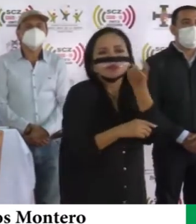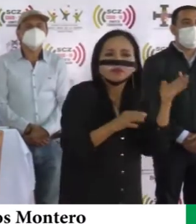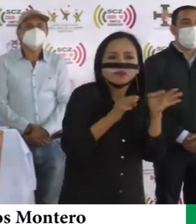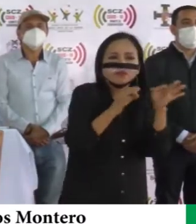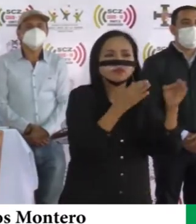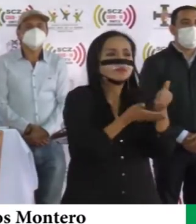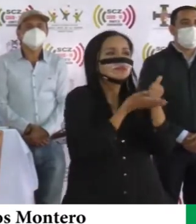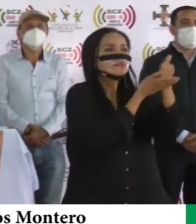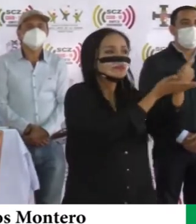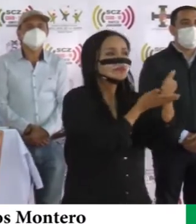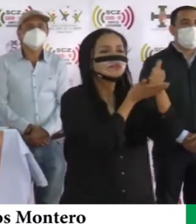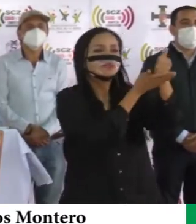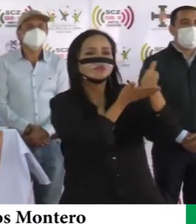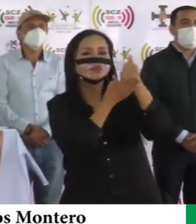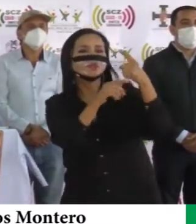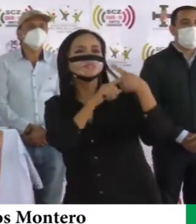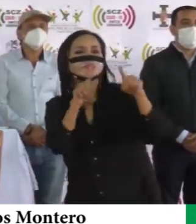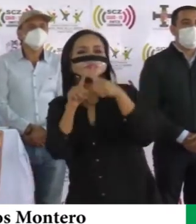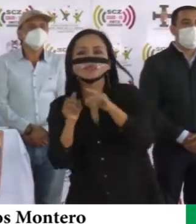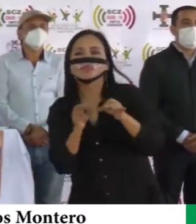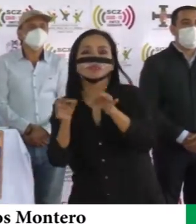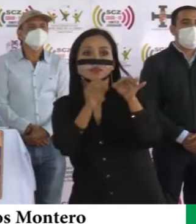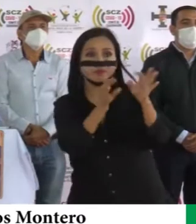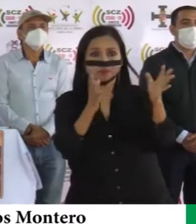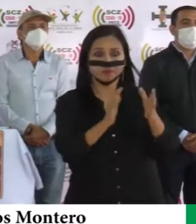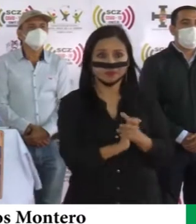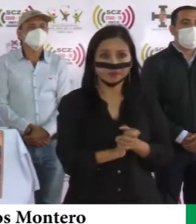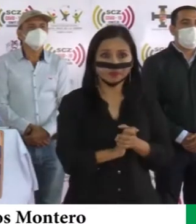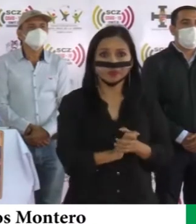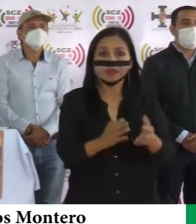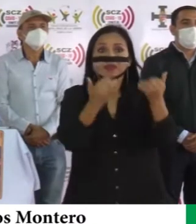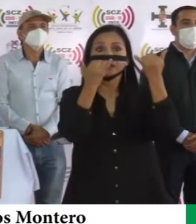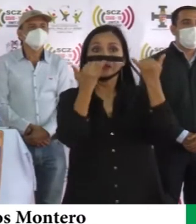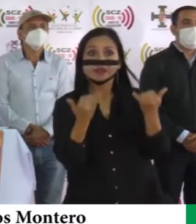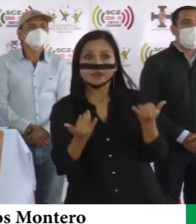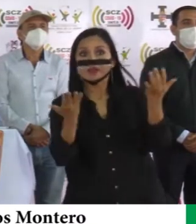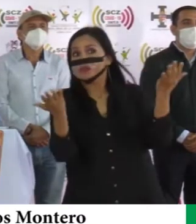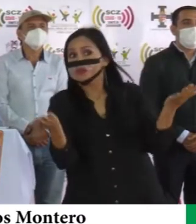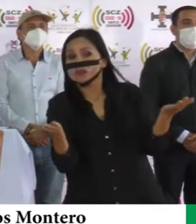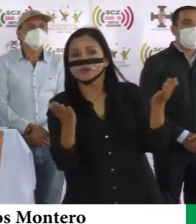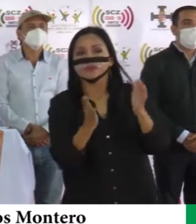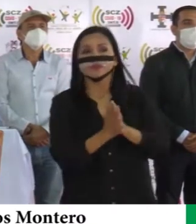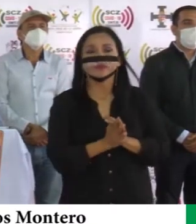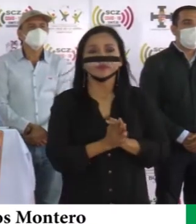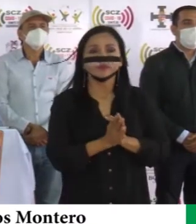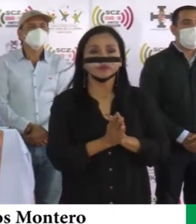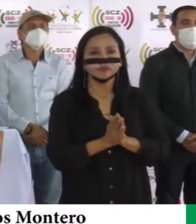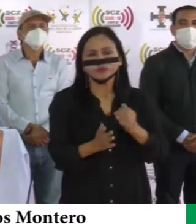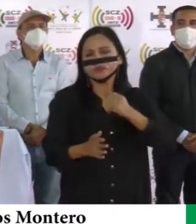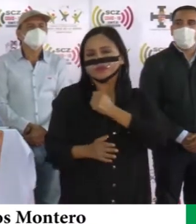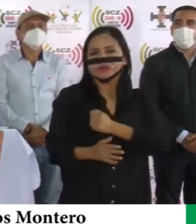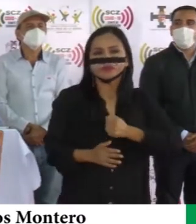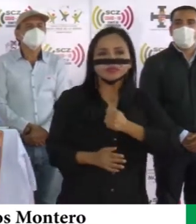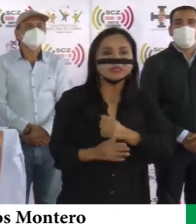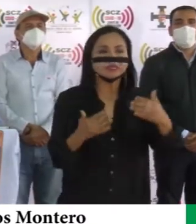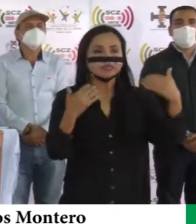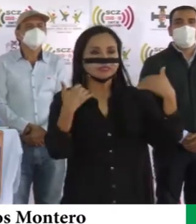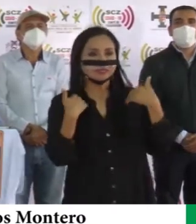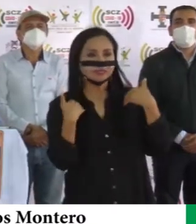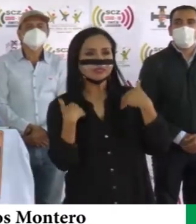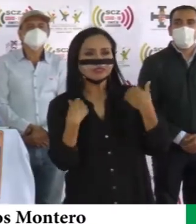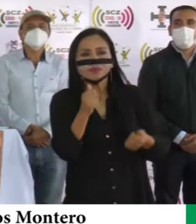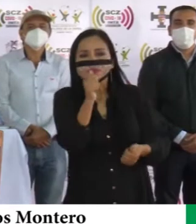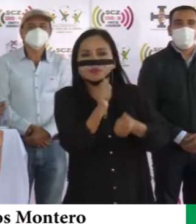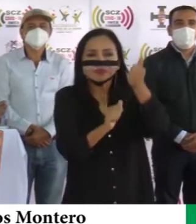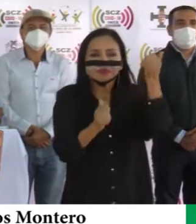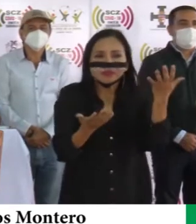otra manera en diferentes apoyos. Quiero decirles de que en esta oportunidad, que lamentablemente tenemos